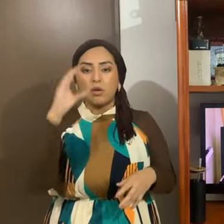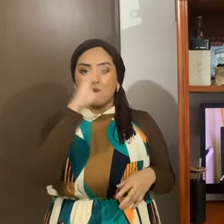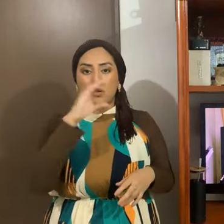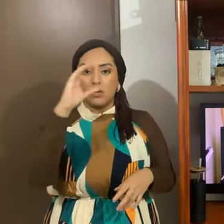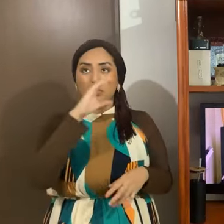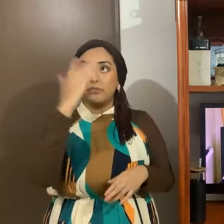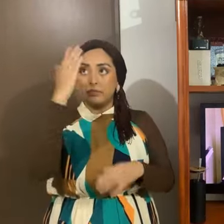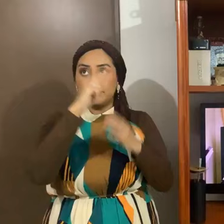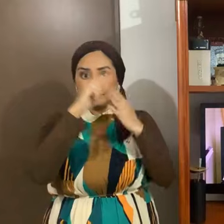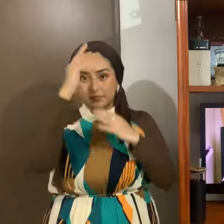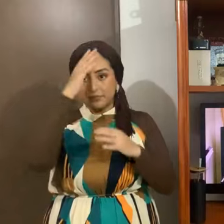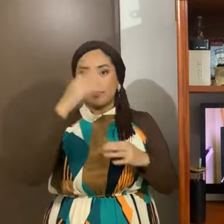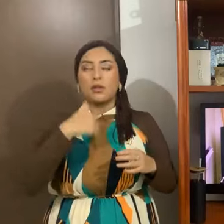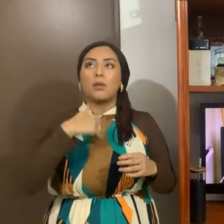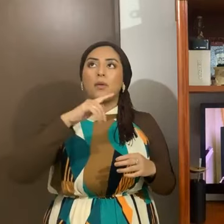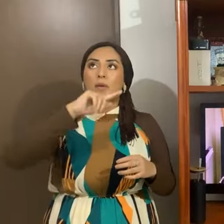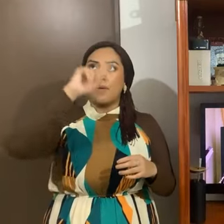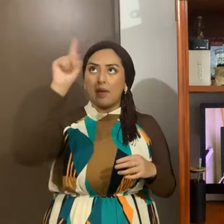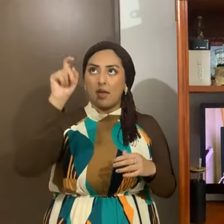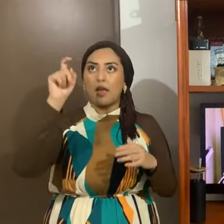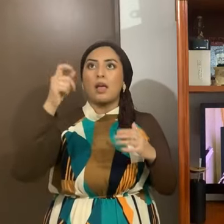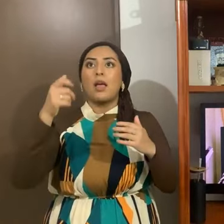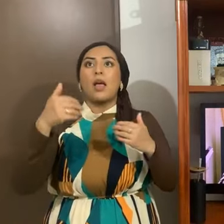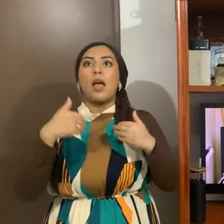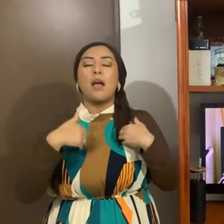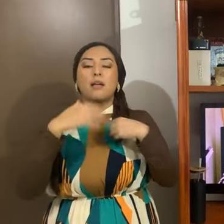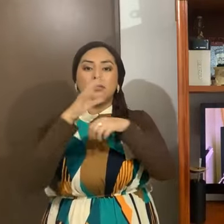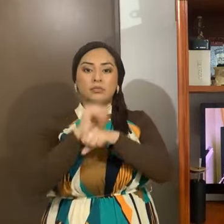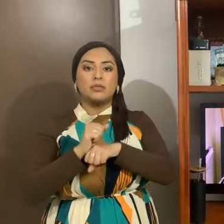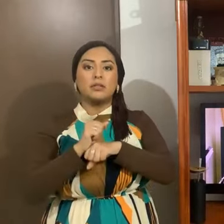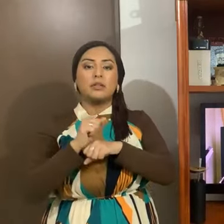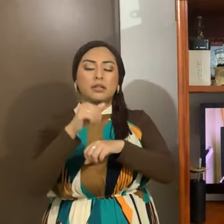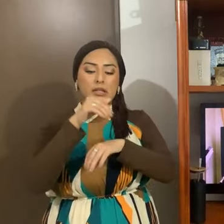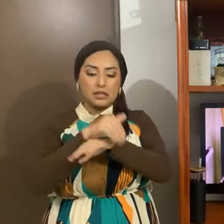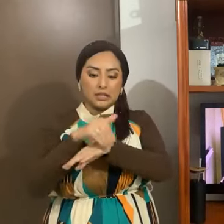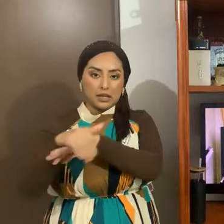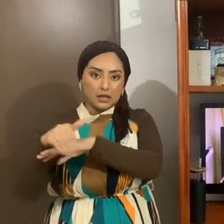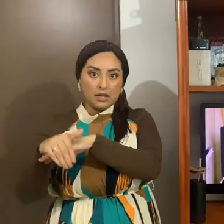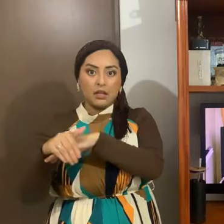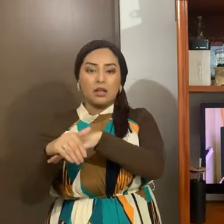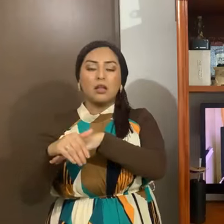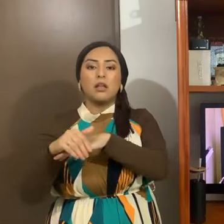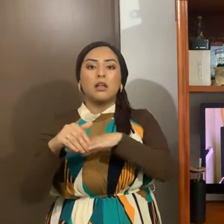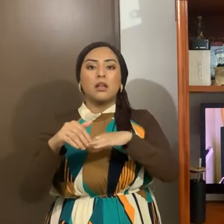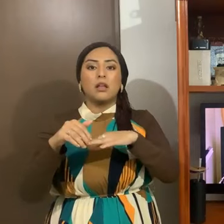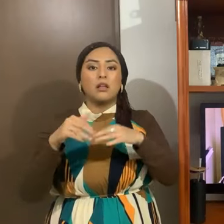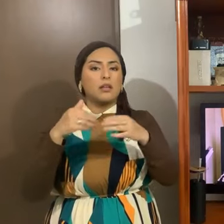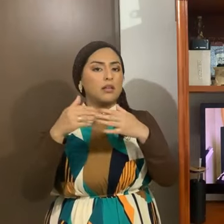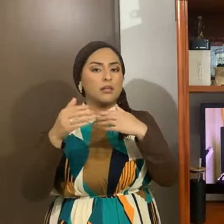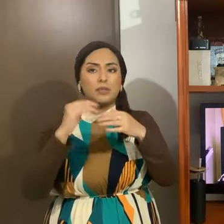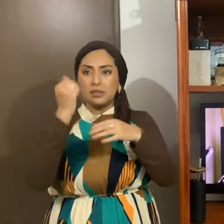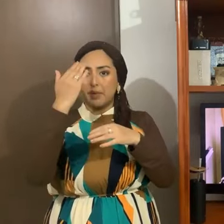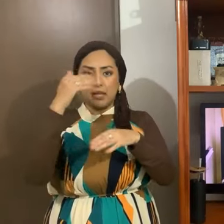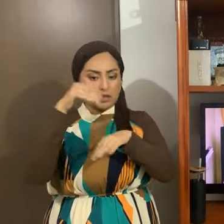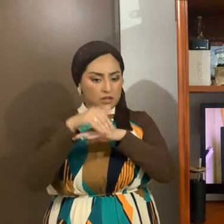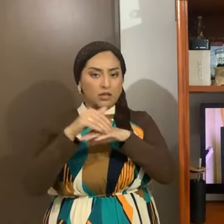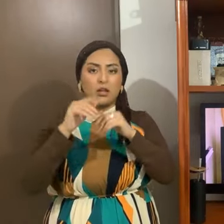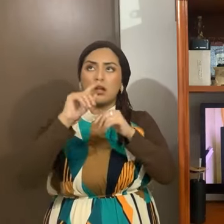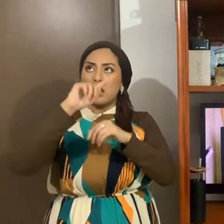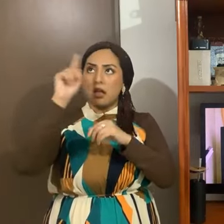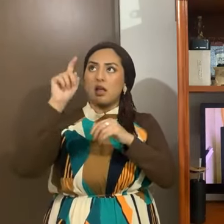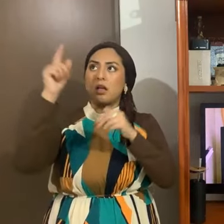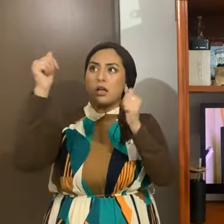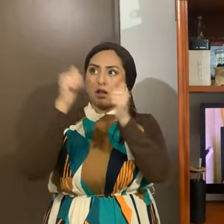al Eterno, le pedimos, tenemos ese hábito de buscarlo cada noche, aunque sea Shabbat, pedirle que Él esté